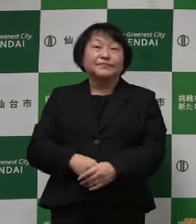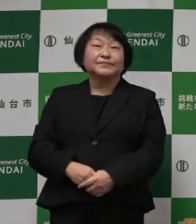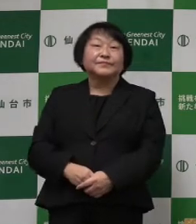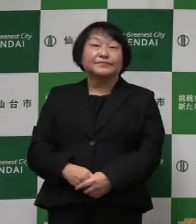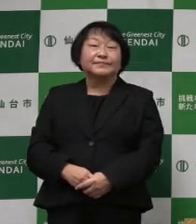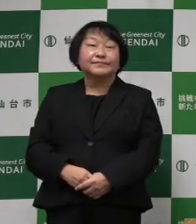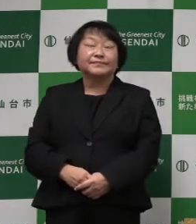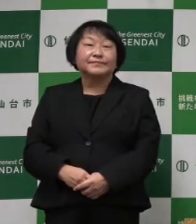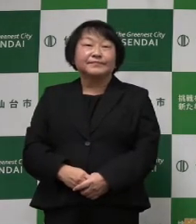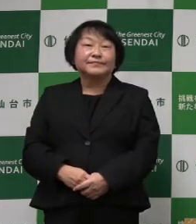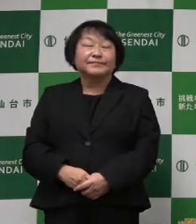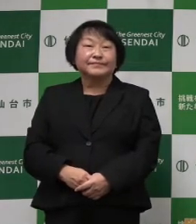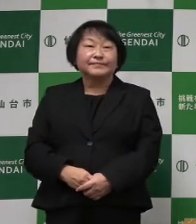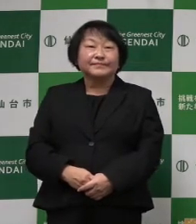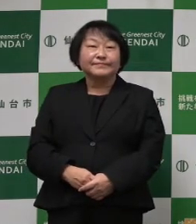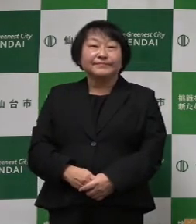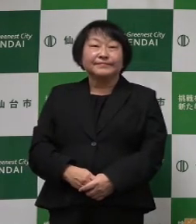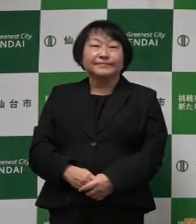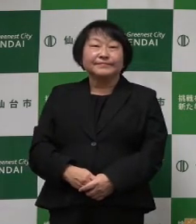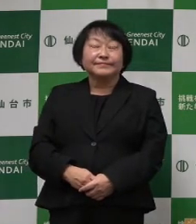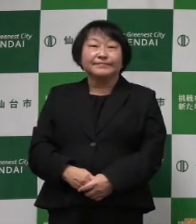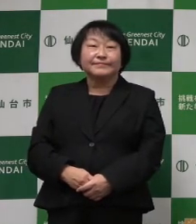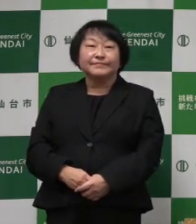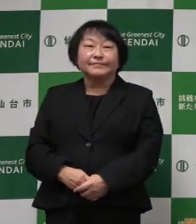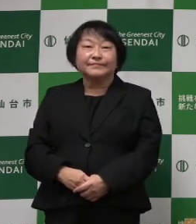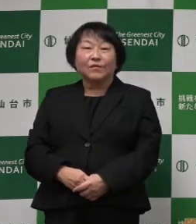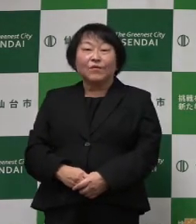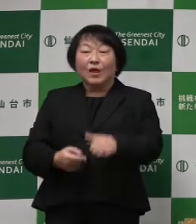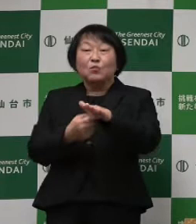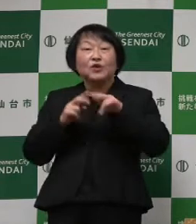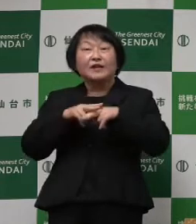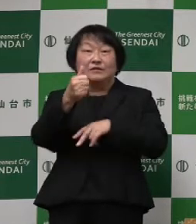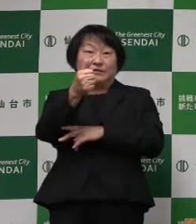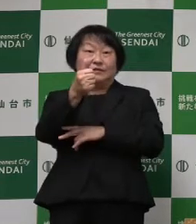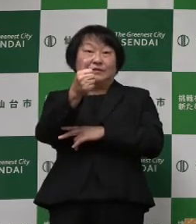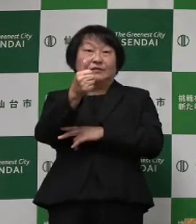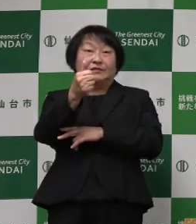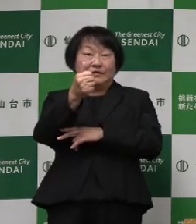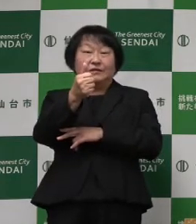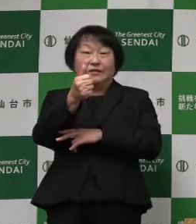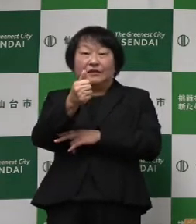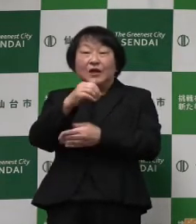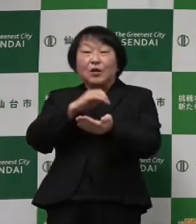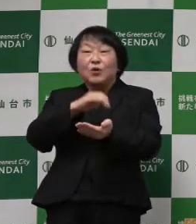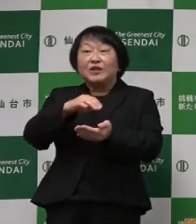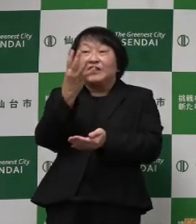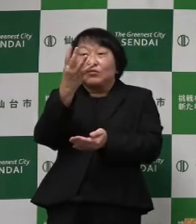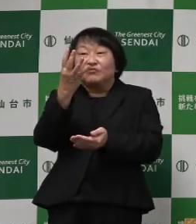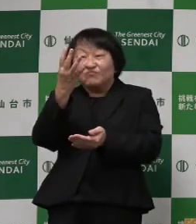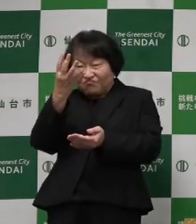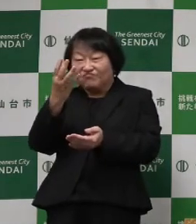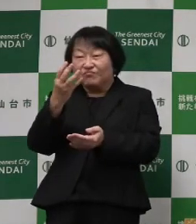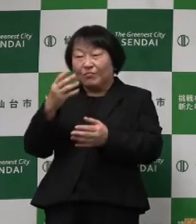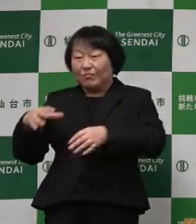NHK の東田と申します。よろしくお願いします。 よろしくお願いします。 村井知事なんですけども、4病院の再編を公約に掲